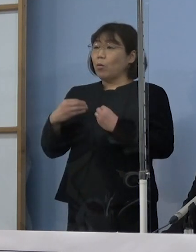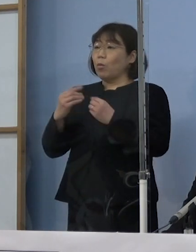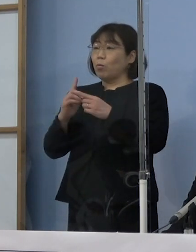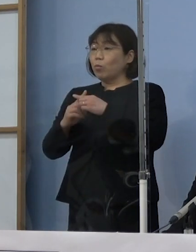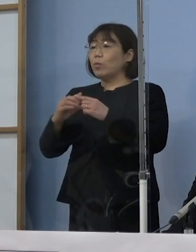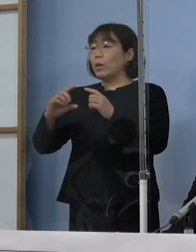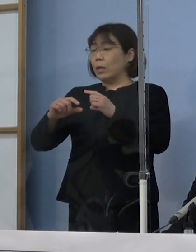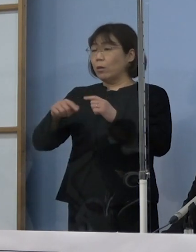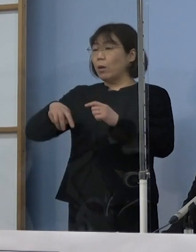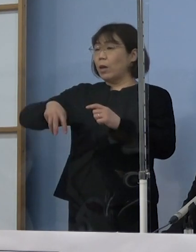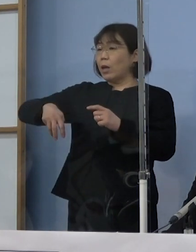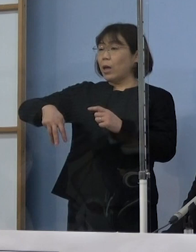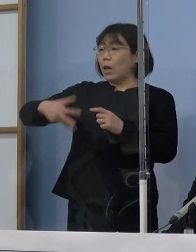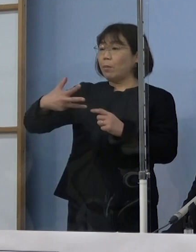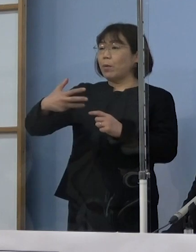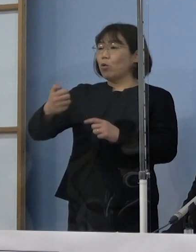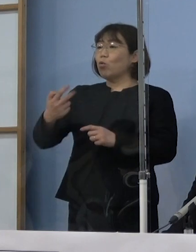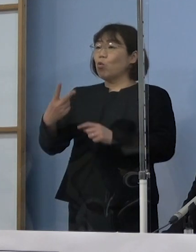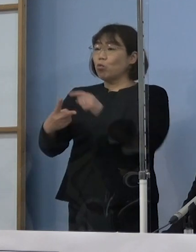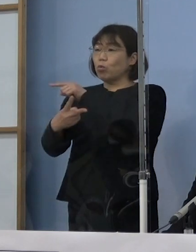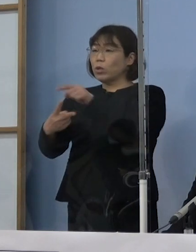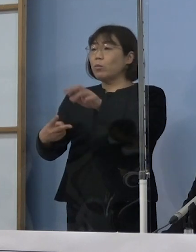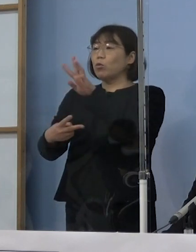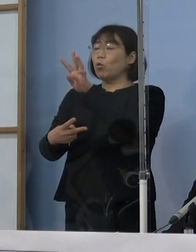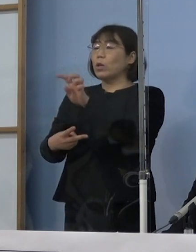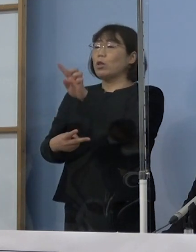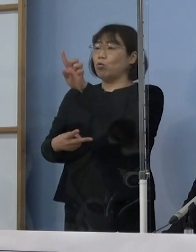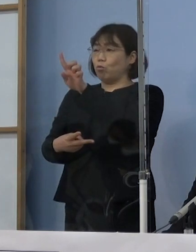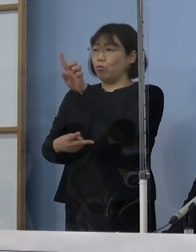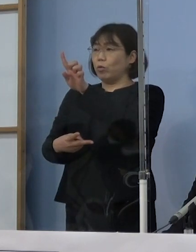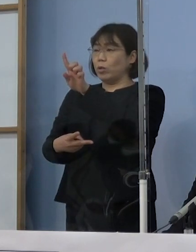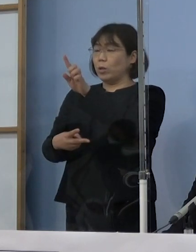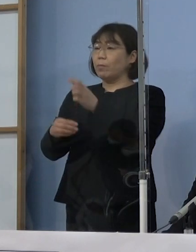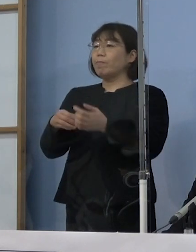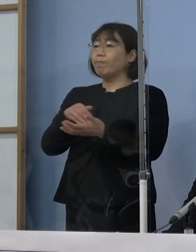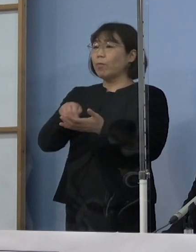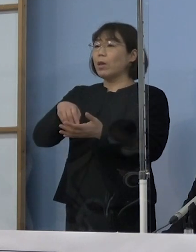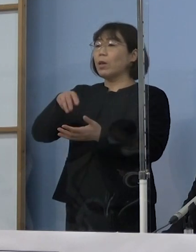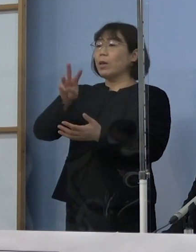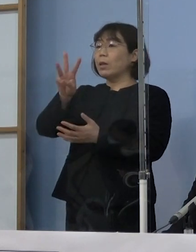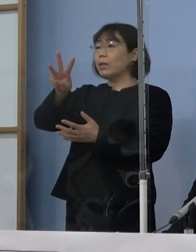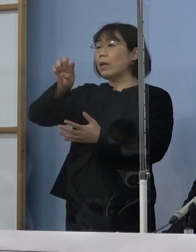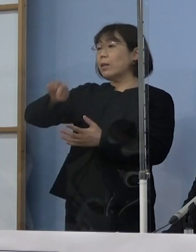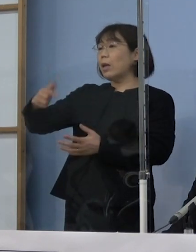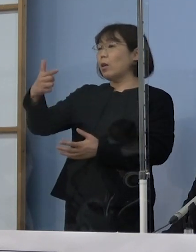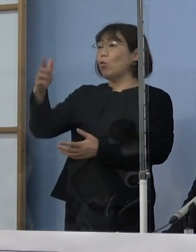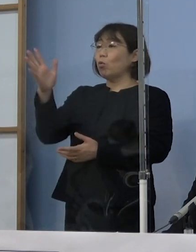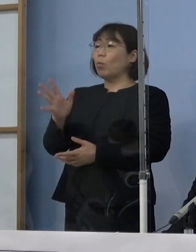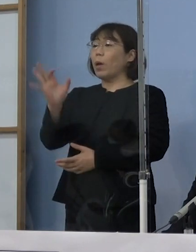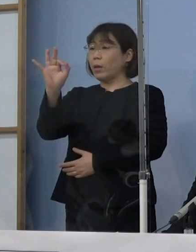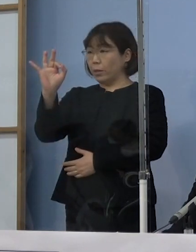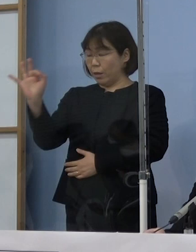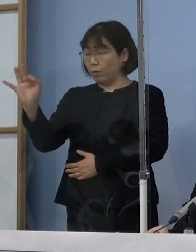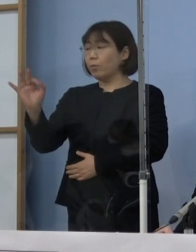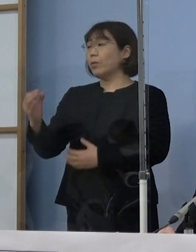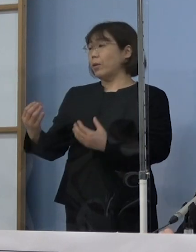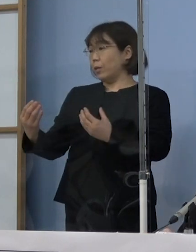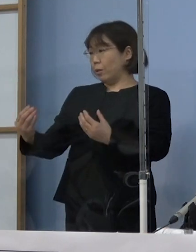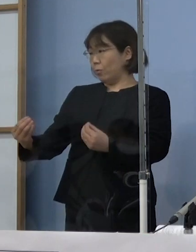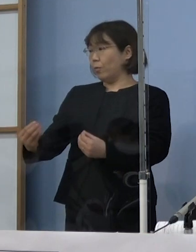が、852分の31で 3.6% です。以上